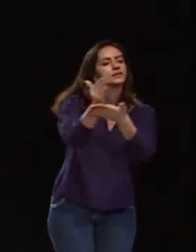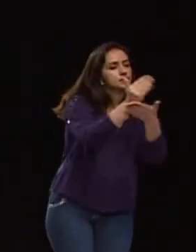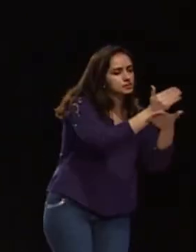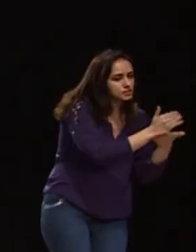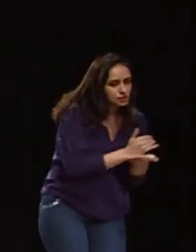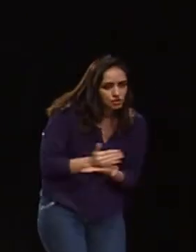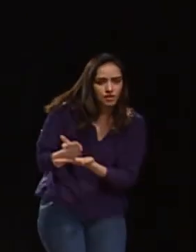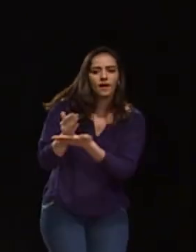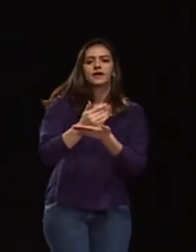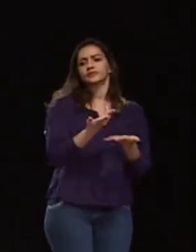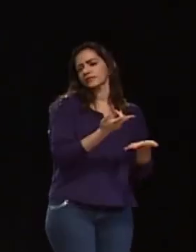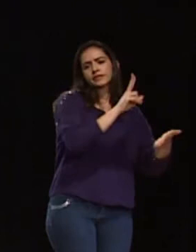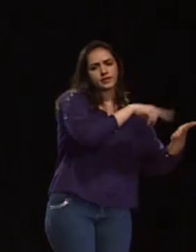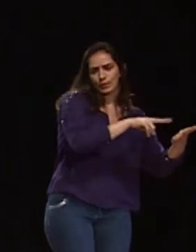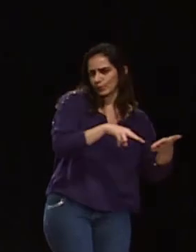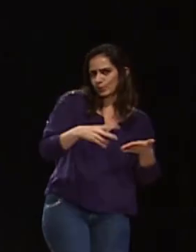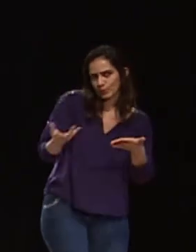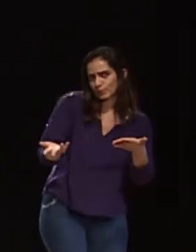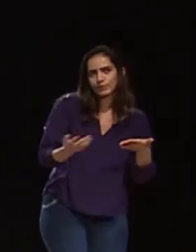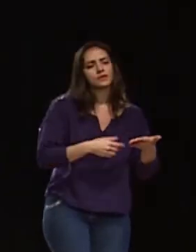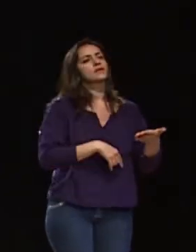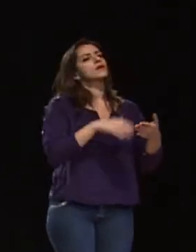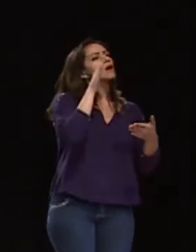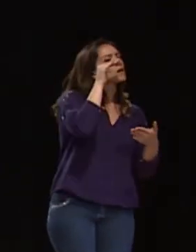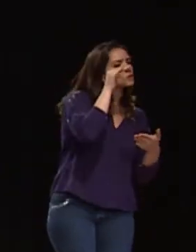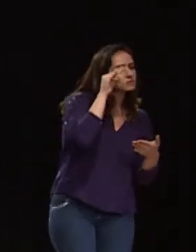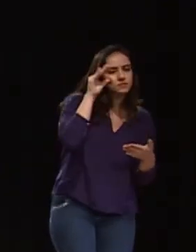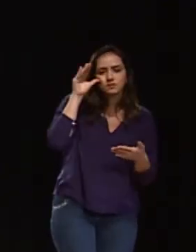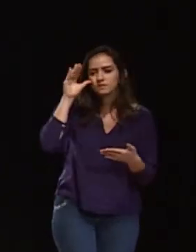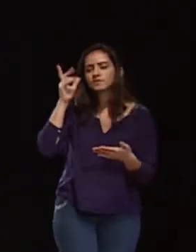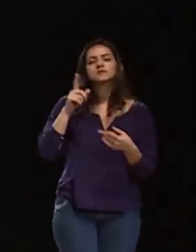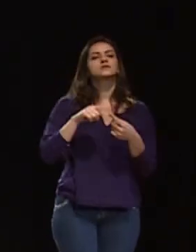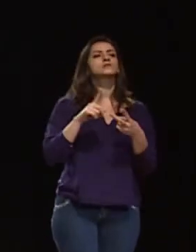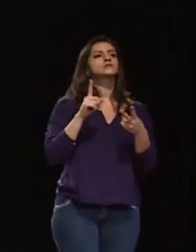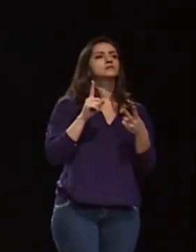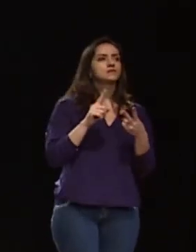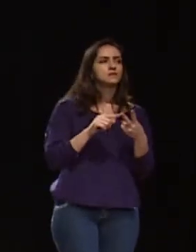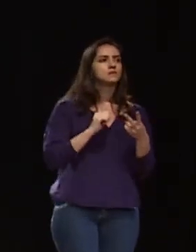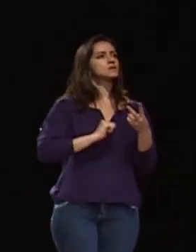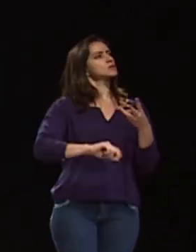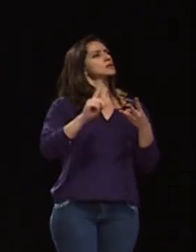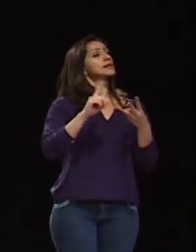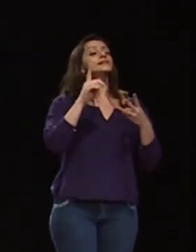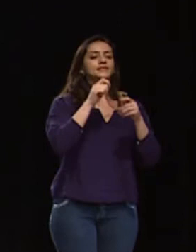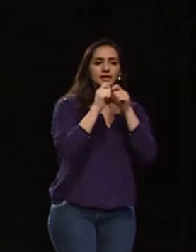E aí fiz uma coleta de dados nesses dois espaços, através das observações, as anotações, também